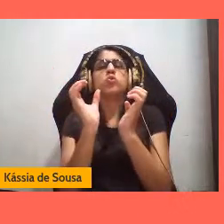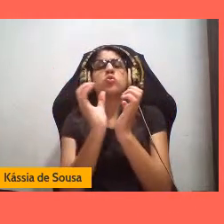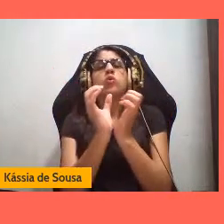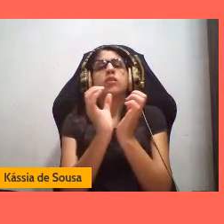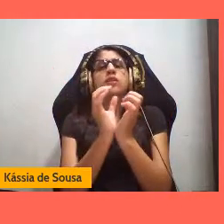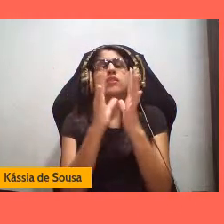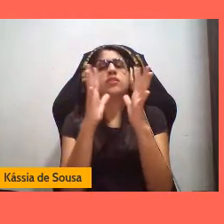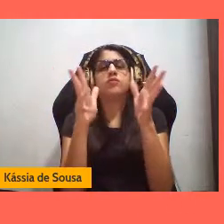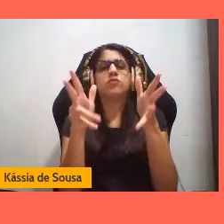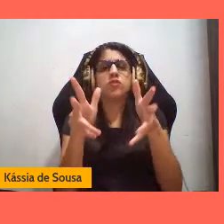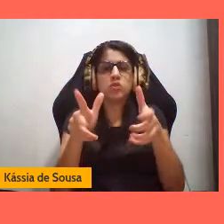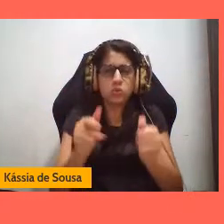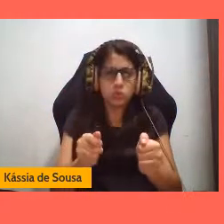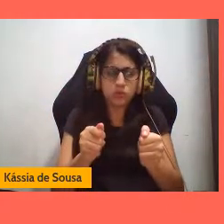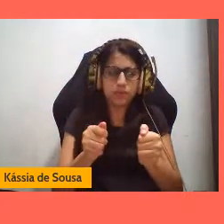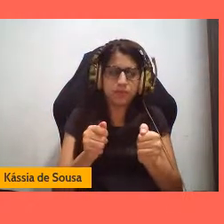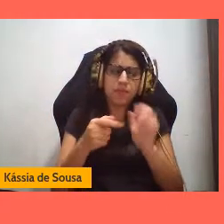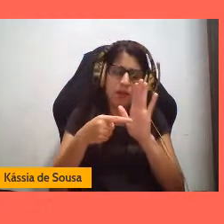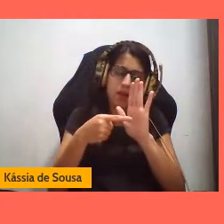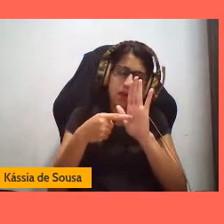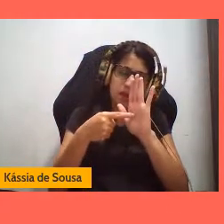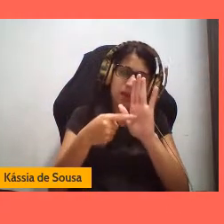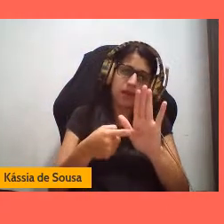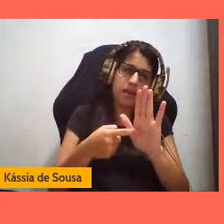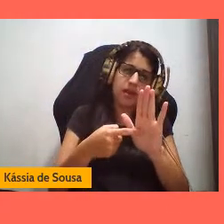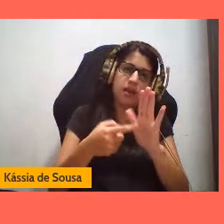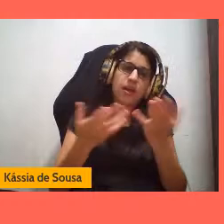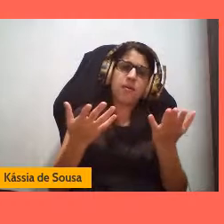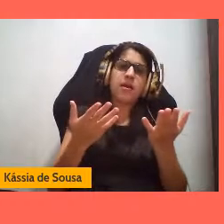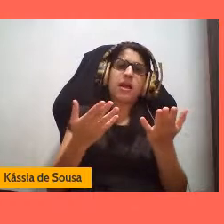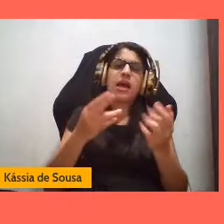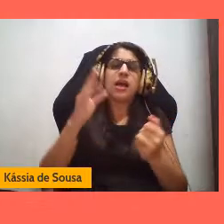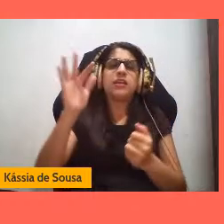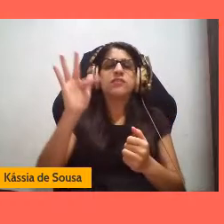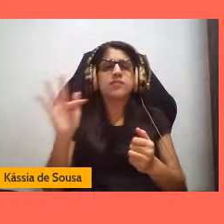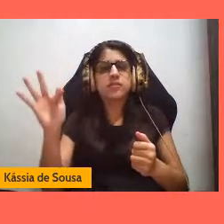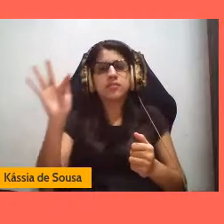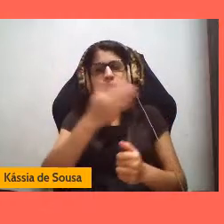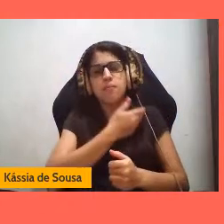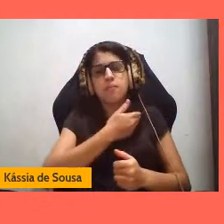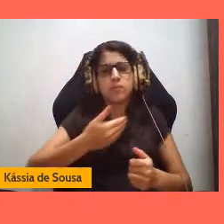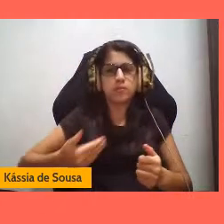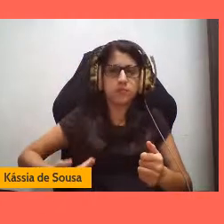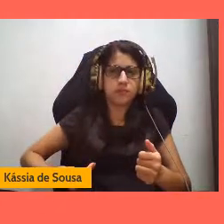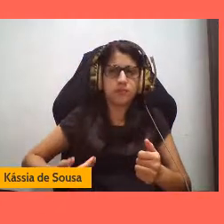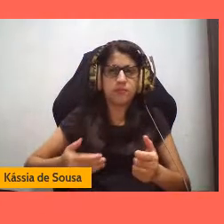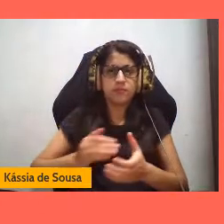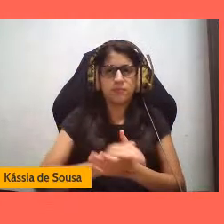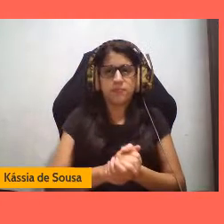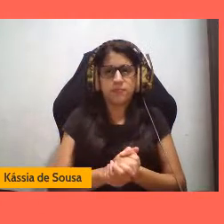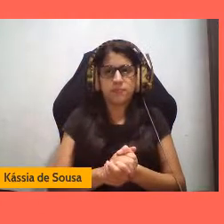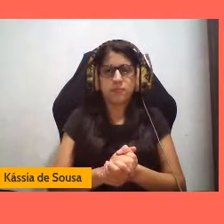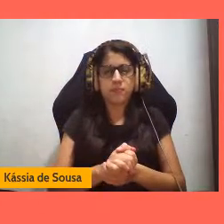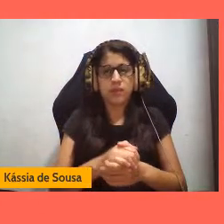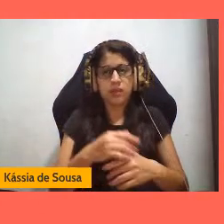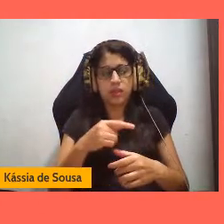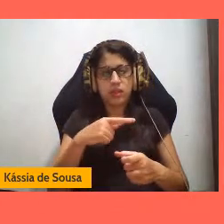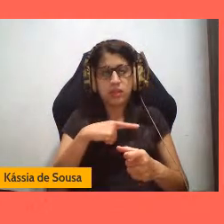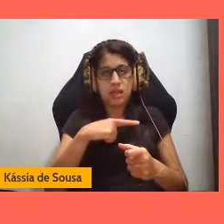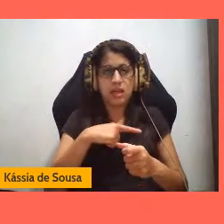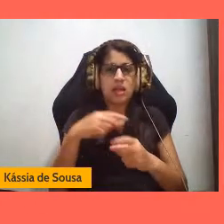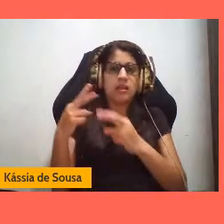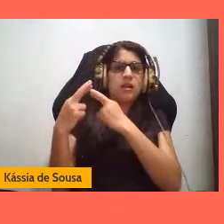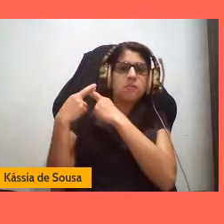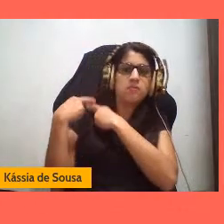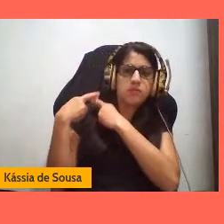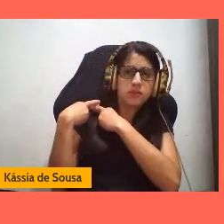que realmente representa essa universidade que é pública, né, e que nós realmente temos essa responsabilidade, né, com a